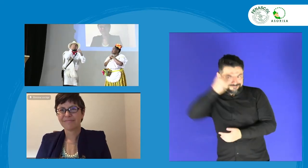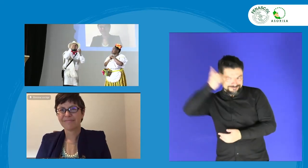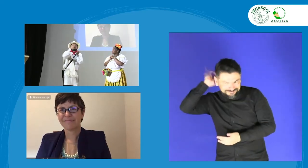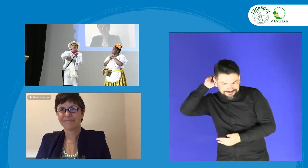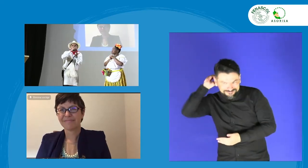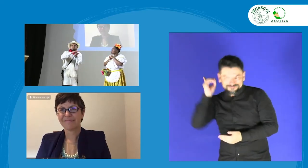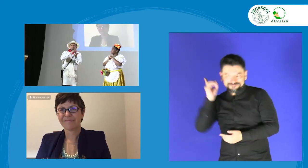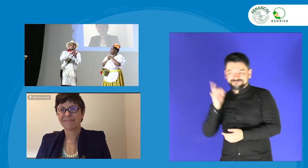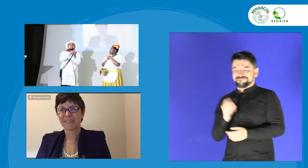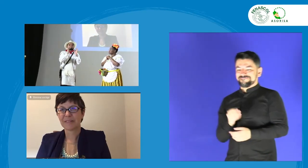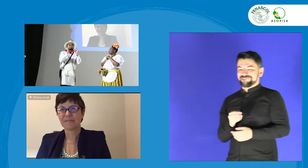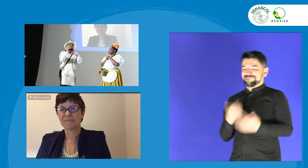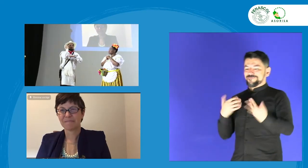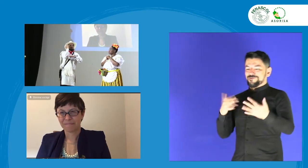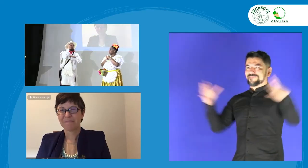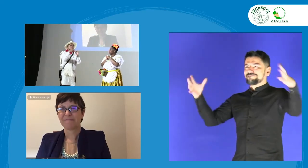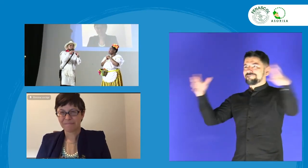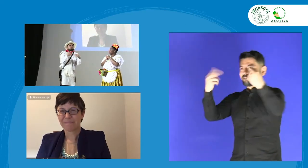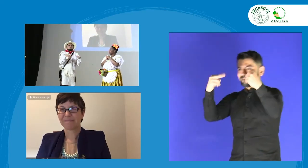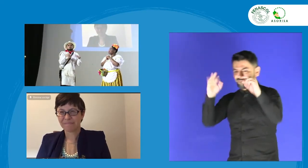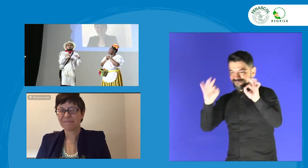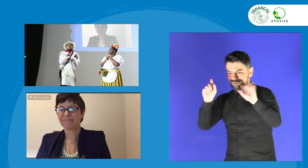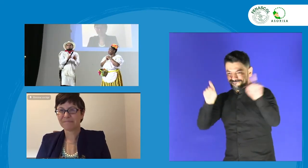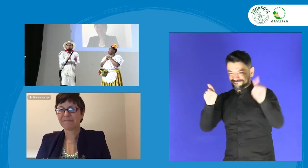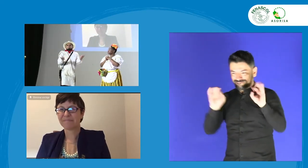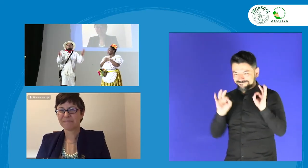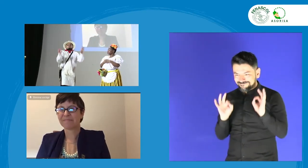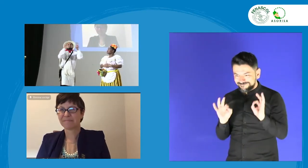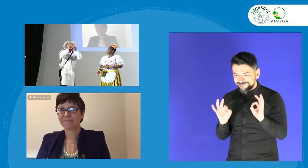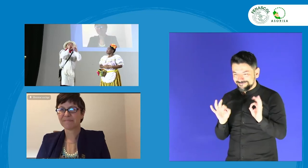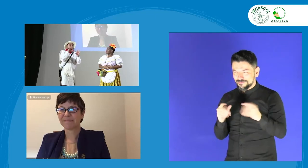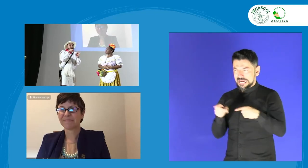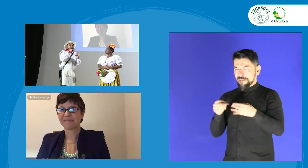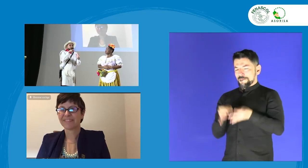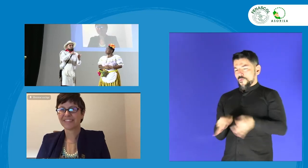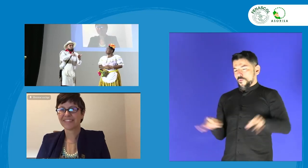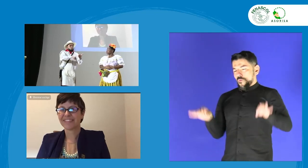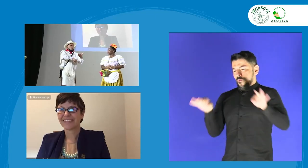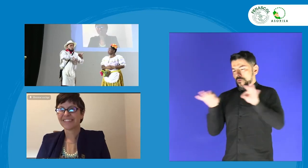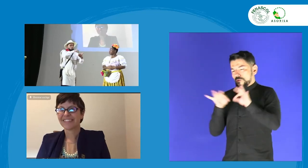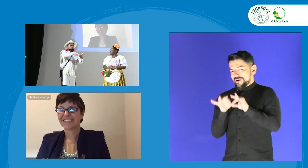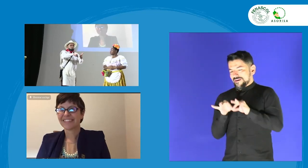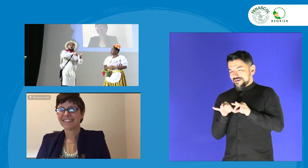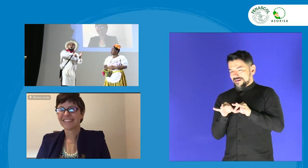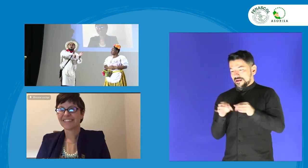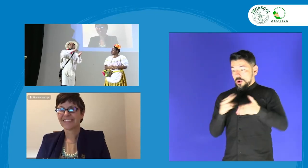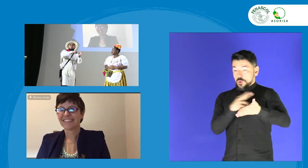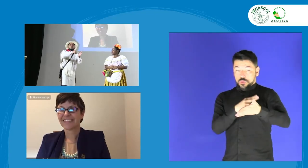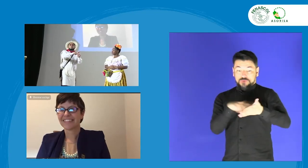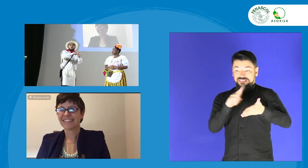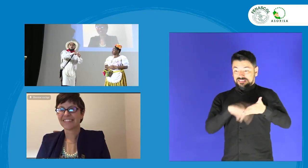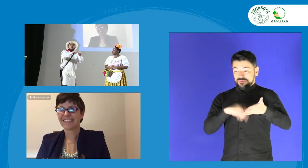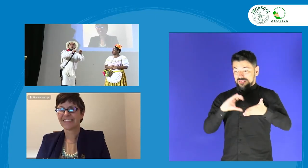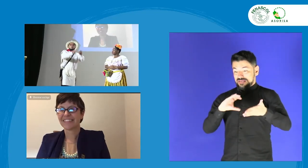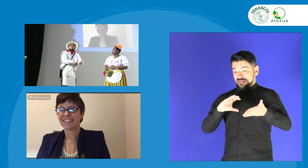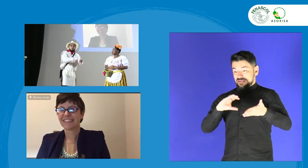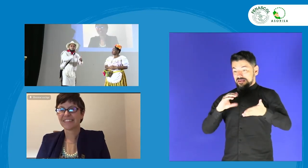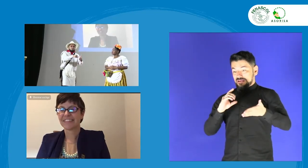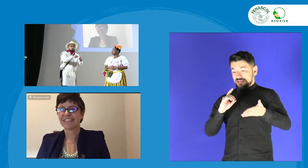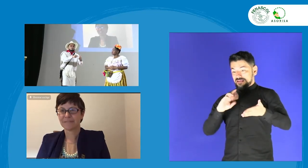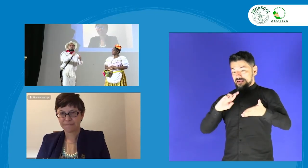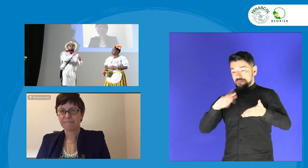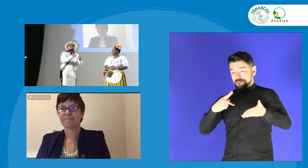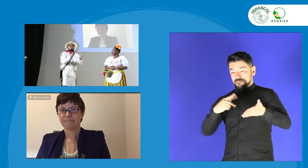han estado aquí y a todas las personas que participaron en esta parte. Es un tema muy importante, muy interesante cuando hablamos